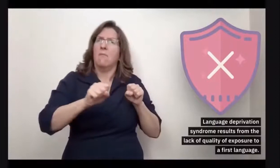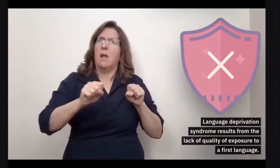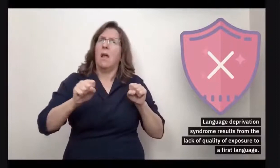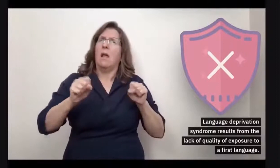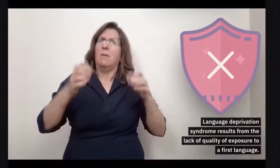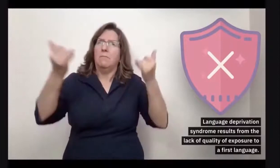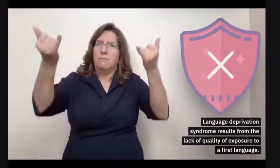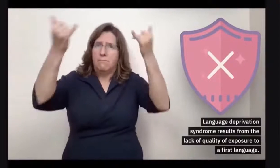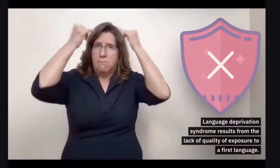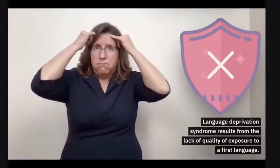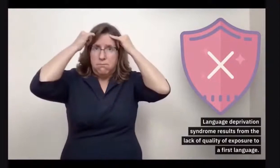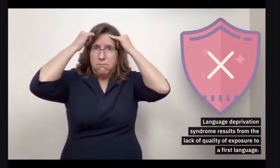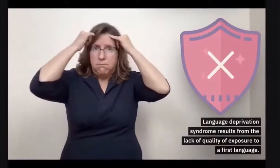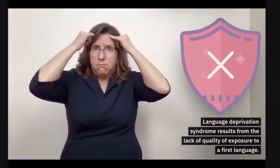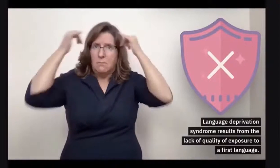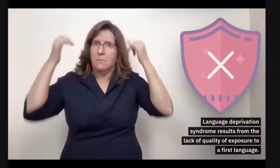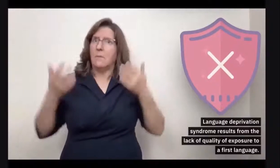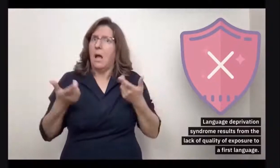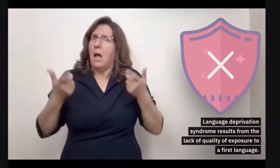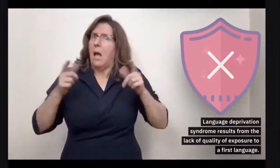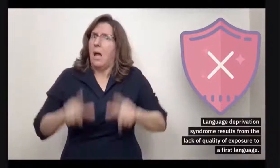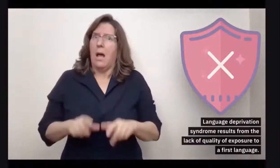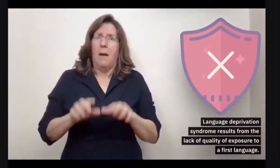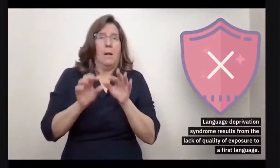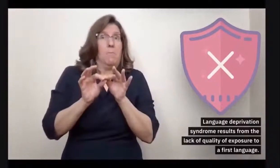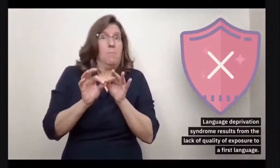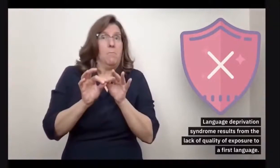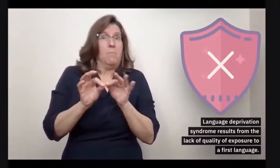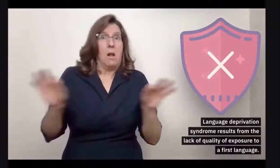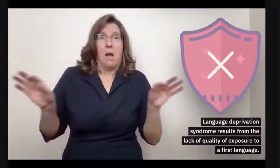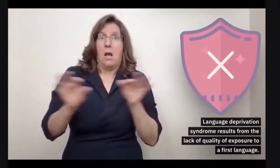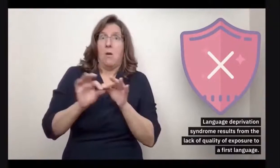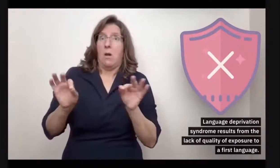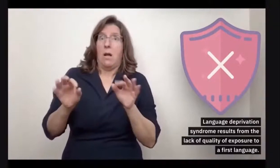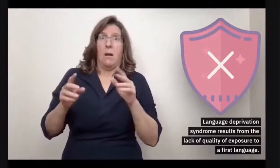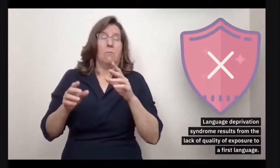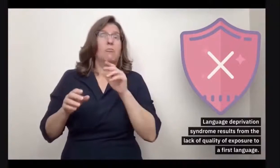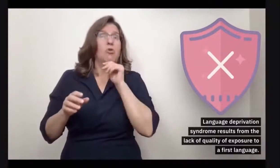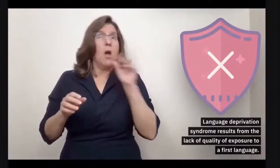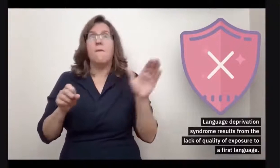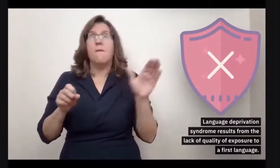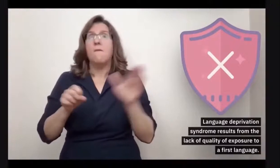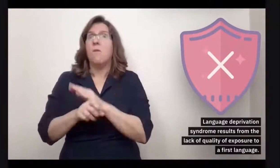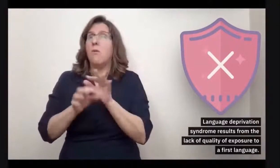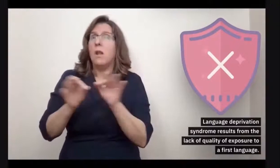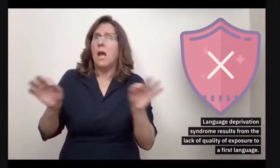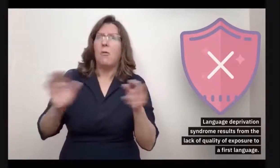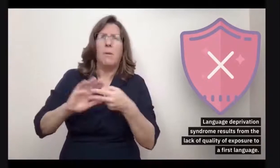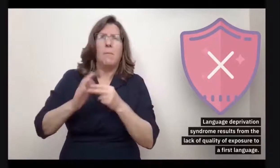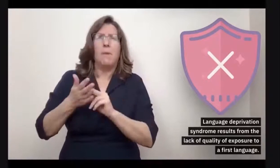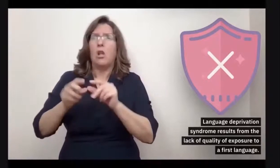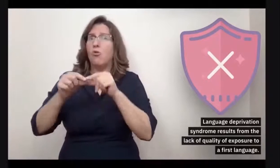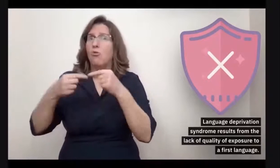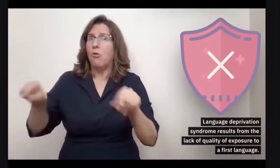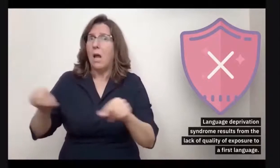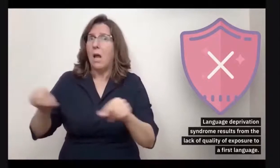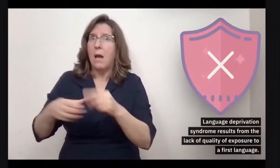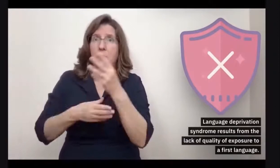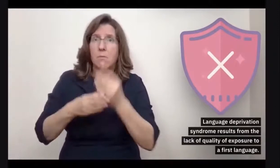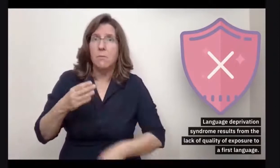puede descifrar la gramática, el vocabulario, los conceptos que se están comunicando. Y trata